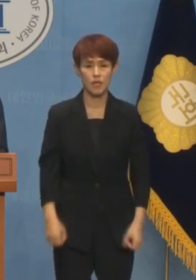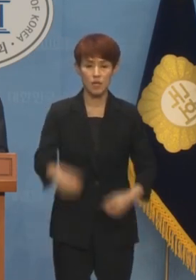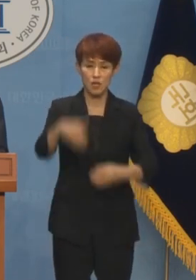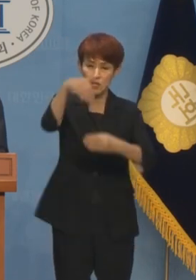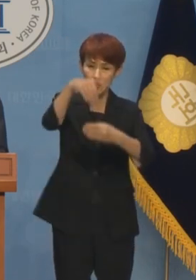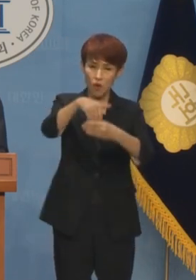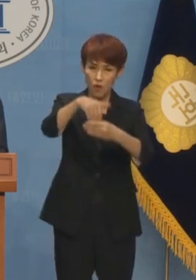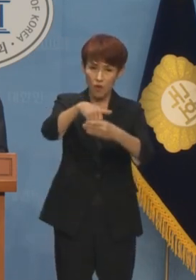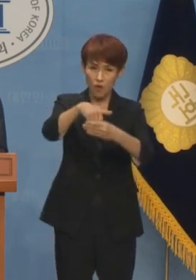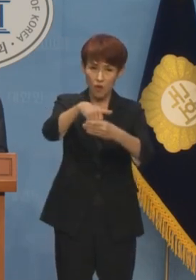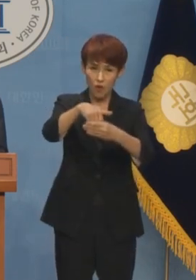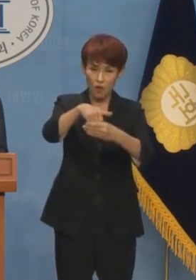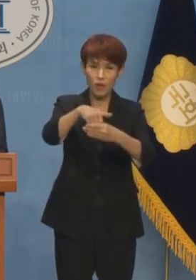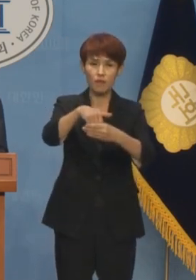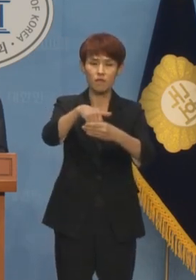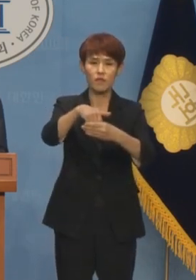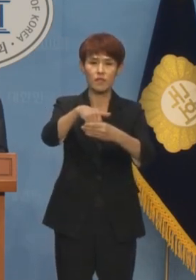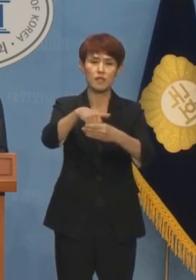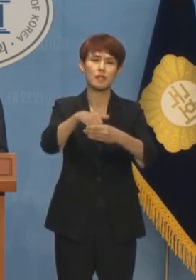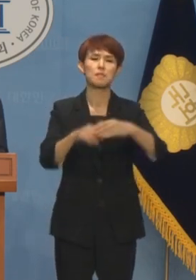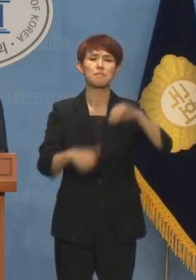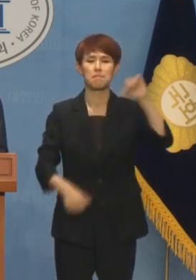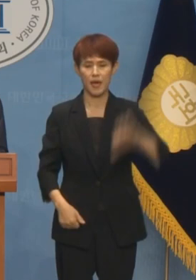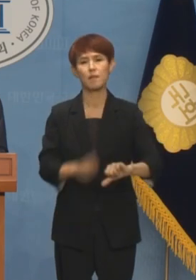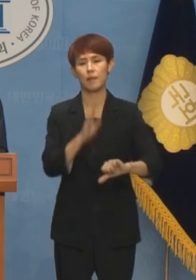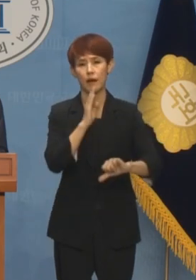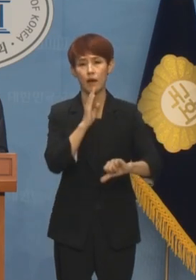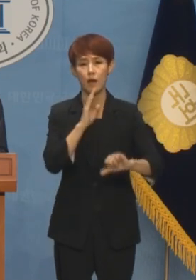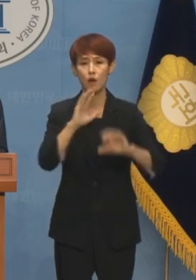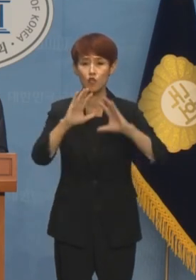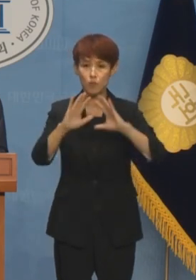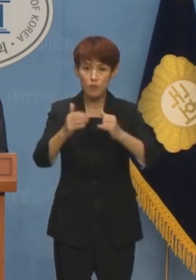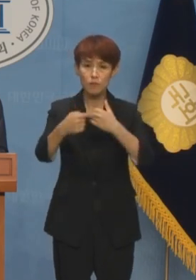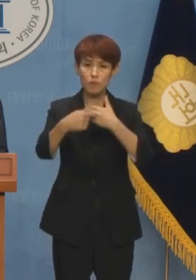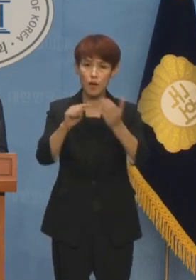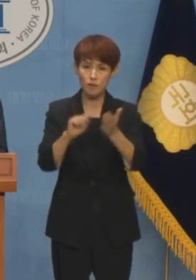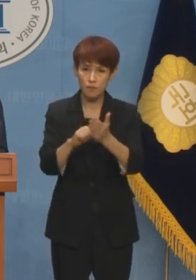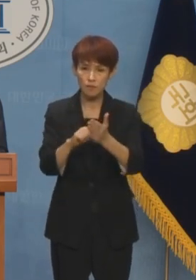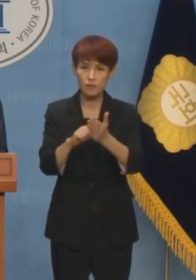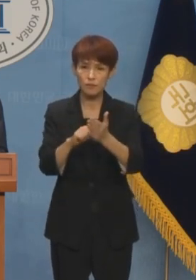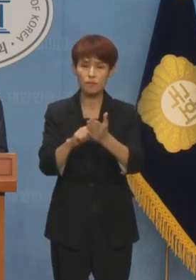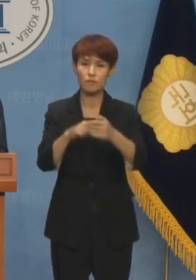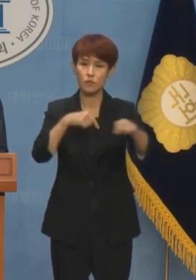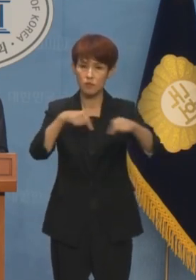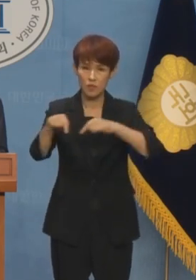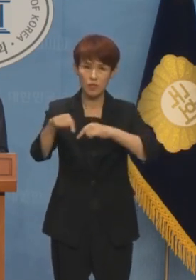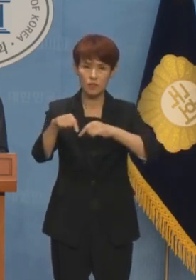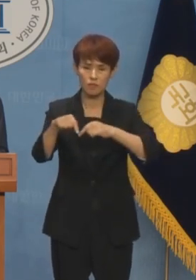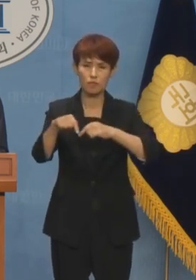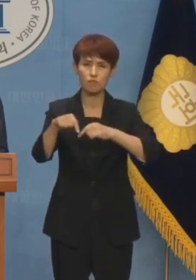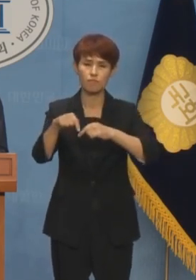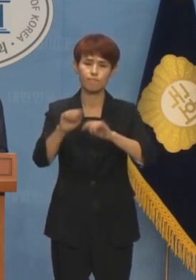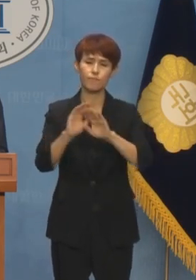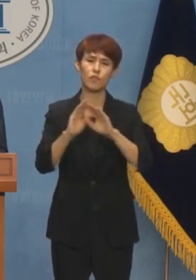선거의 정치에는 패했지만 민심의 정치는 아직 열려 있습니다.